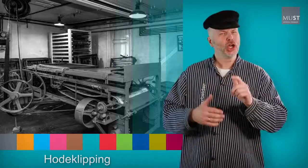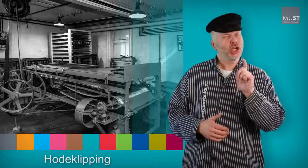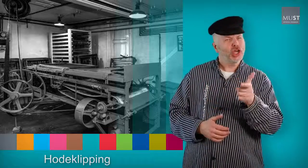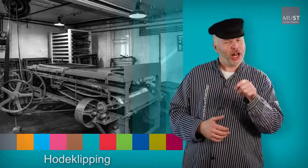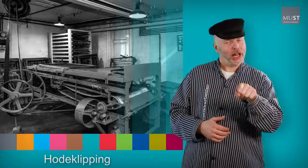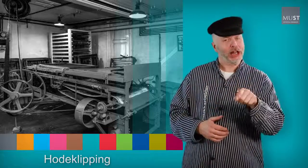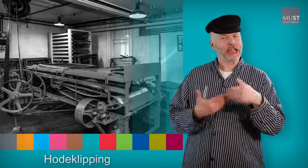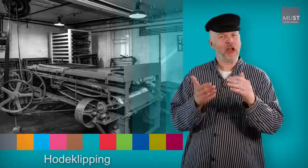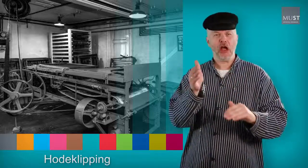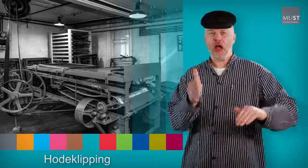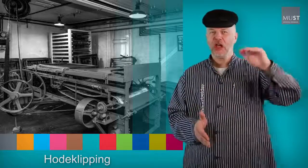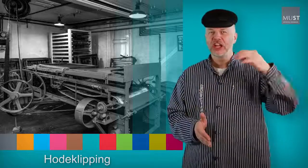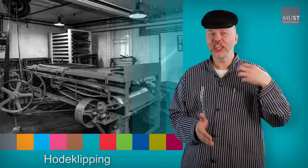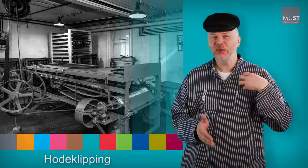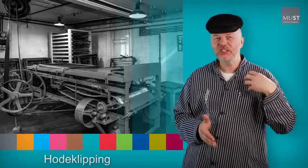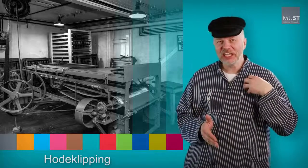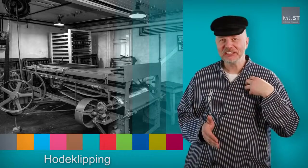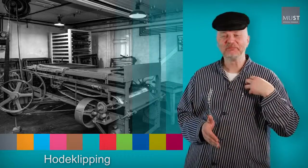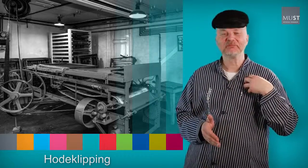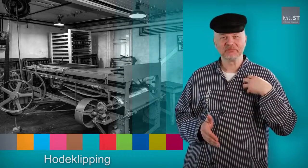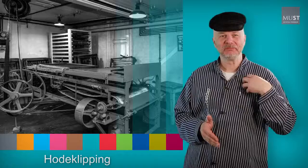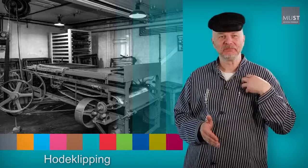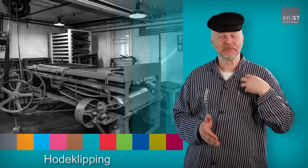fikk ansvar for maskinene, fordi det ga høy status.